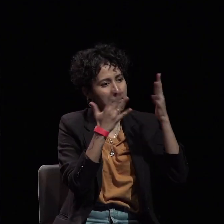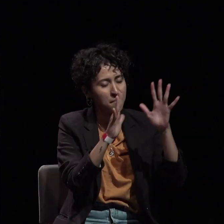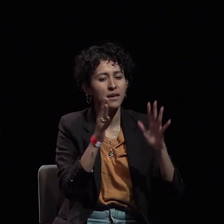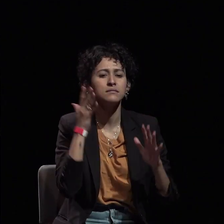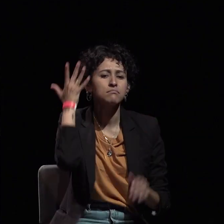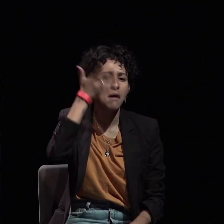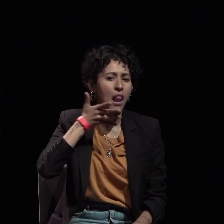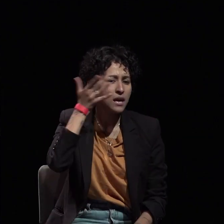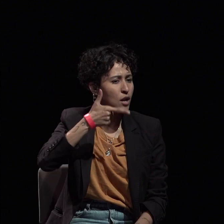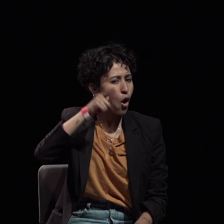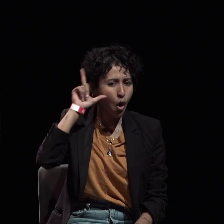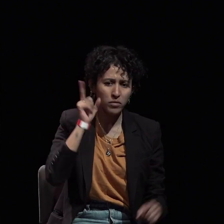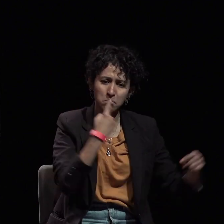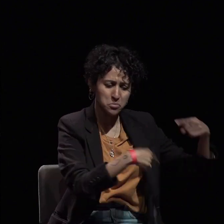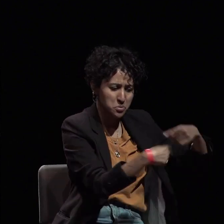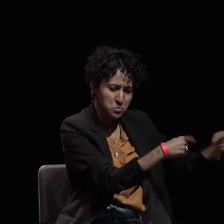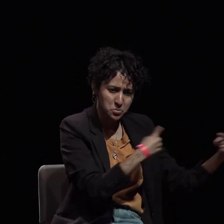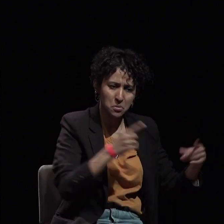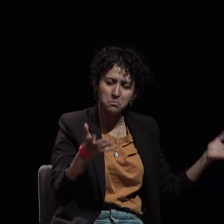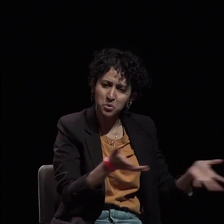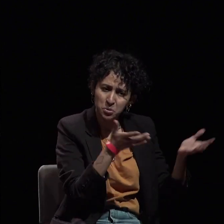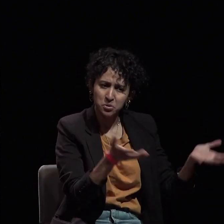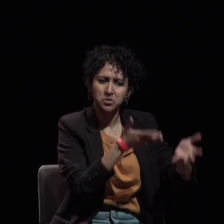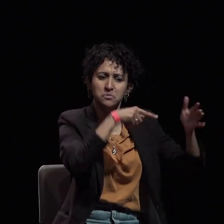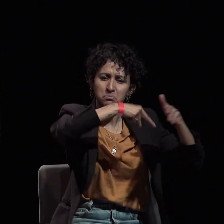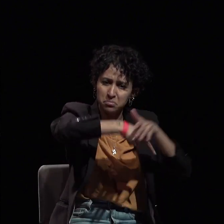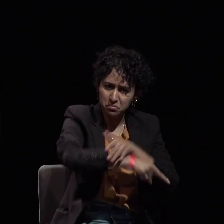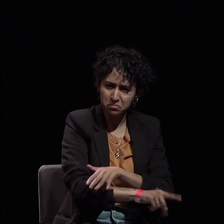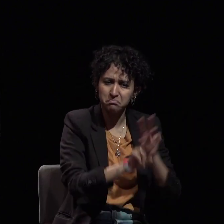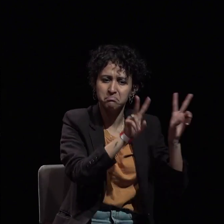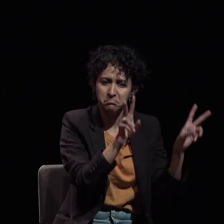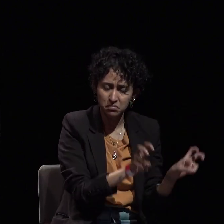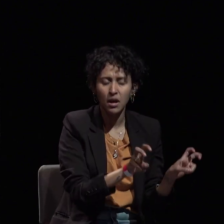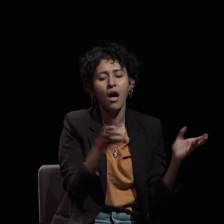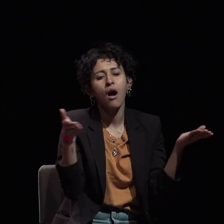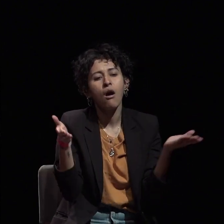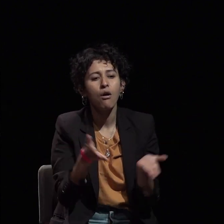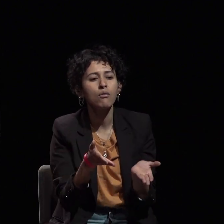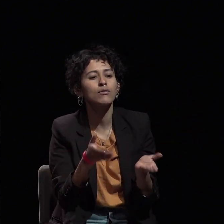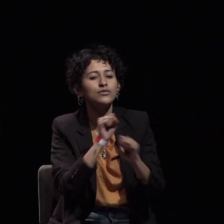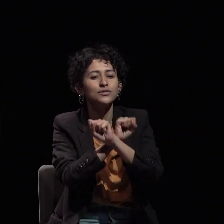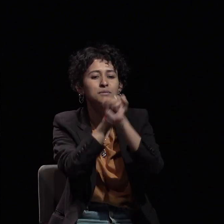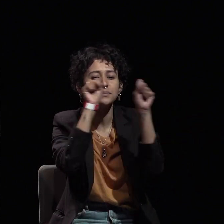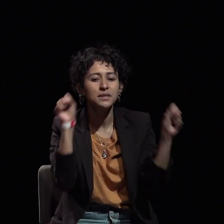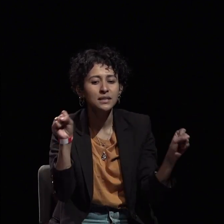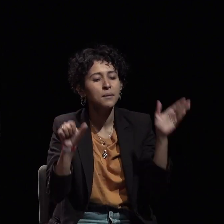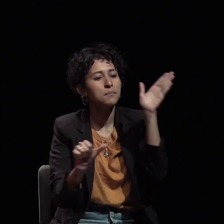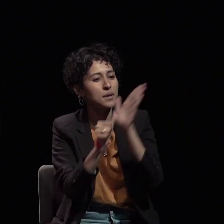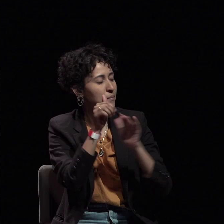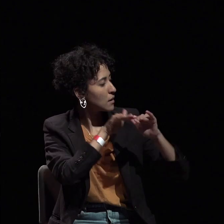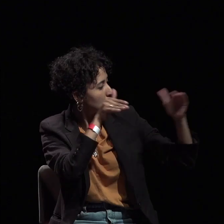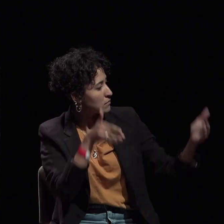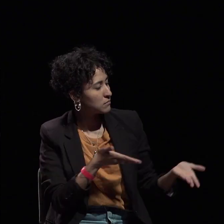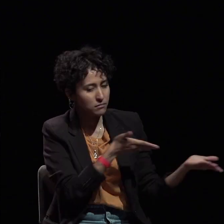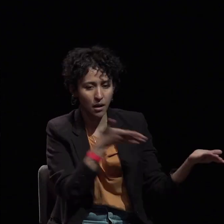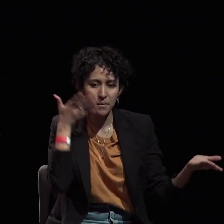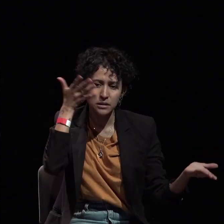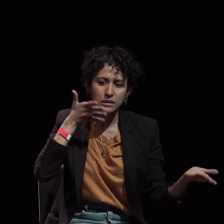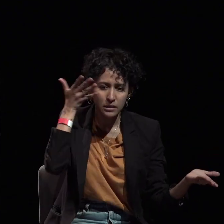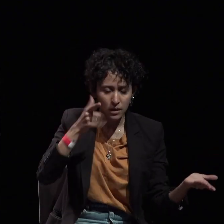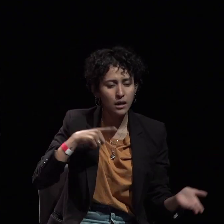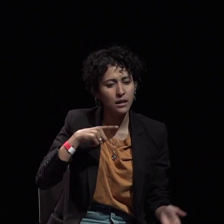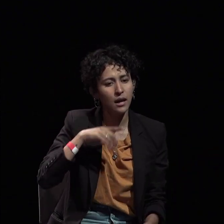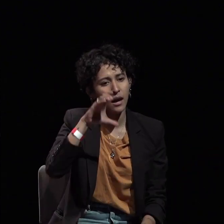de ontem, foi muito produtivo, muito intenso. Hoje aqui, nessa primeira mesa da manhã, a gente vai ter a presença de